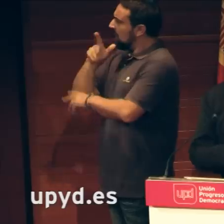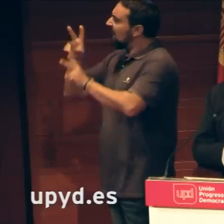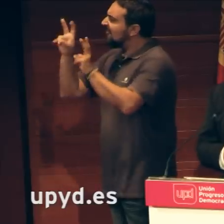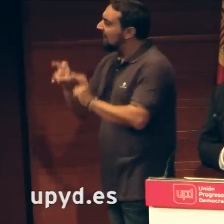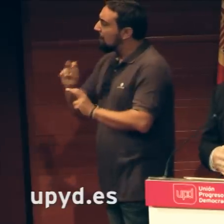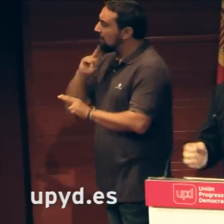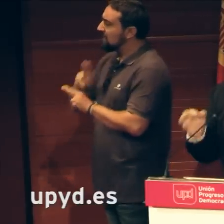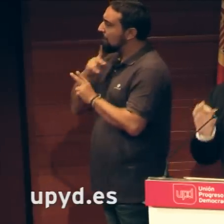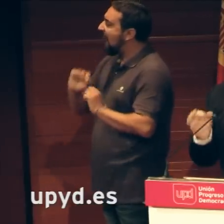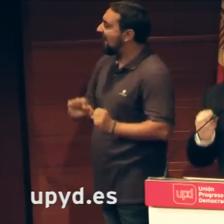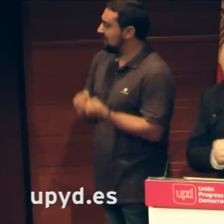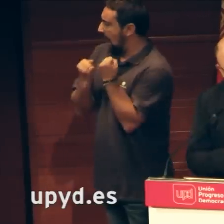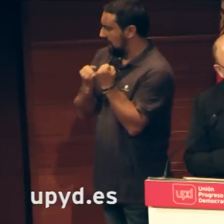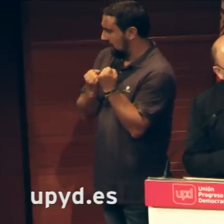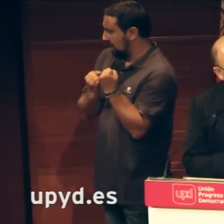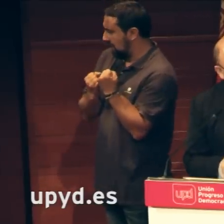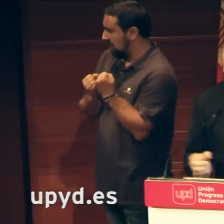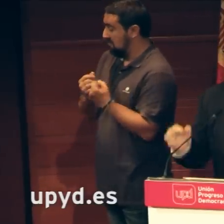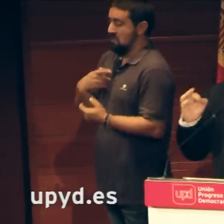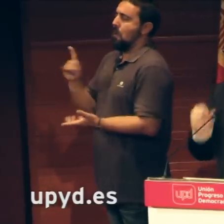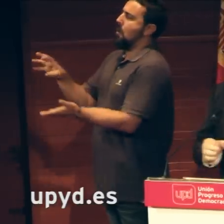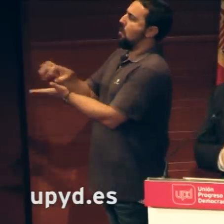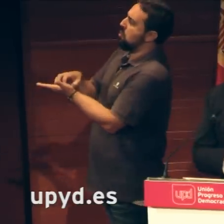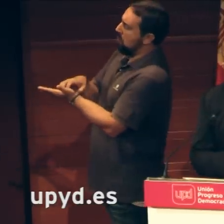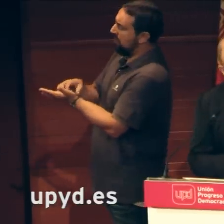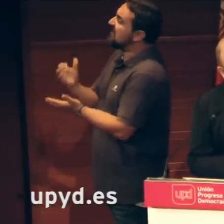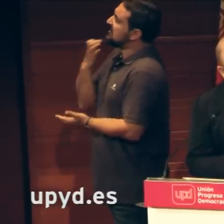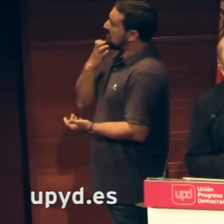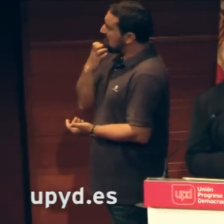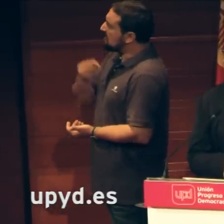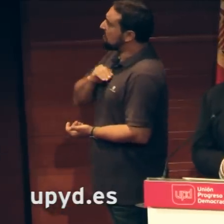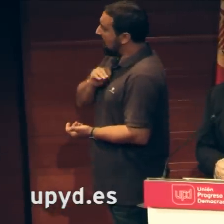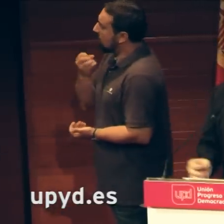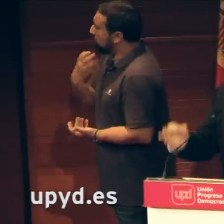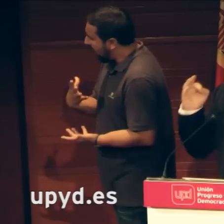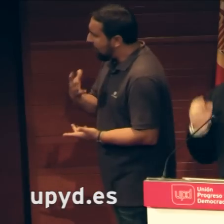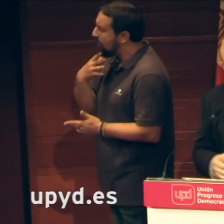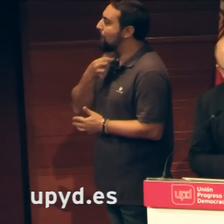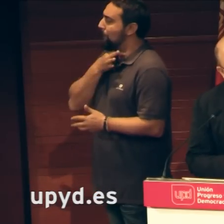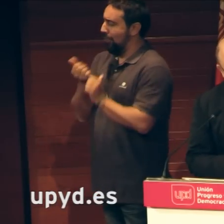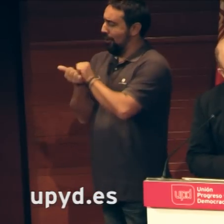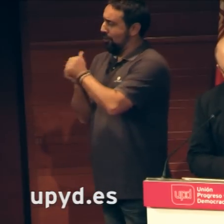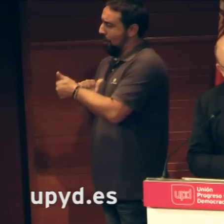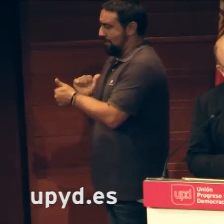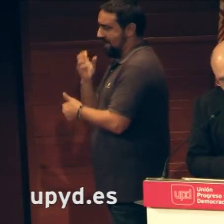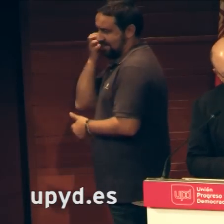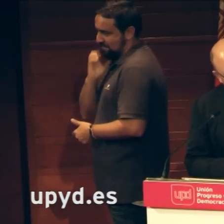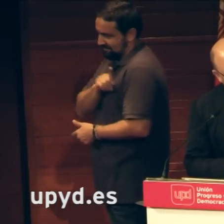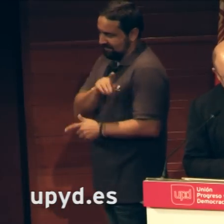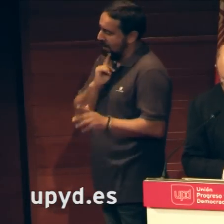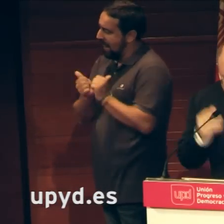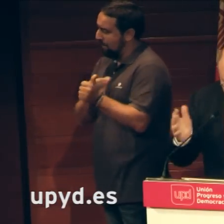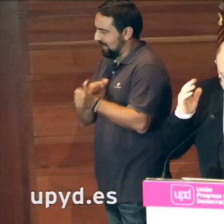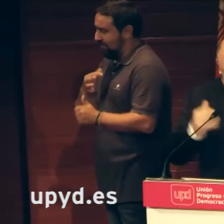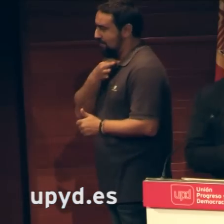del rescate: no tenga ninguna duda de que si es bueno para España lo pediré y si no es bueno para España no lo